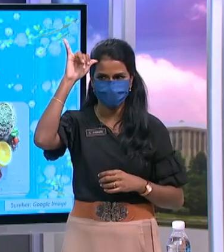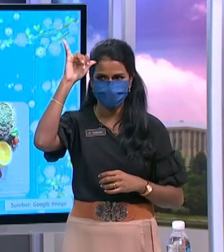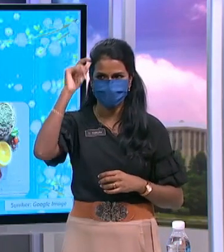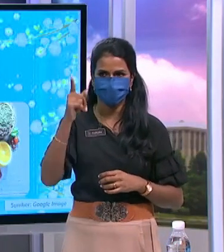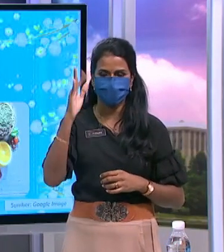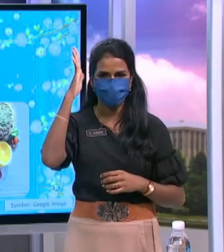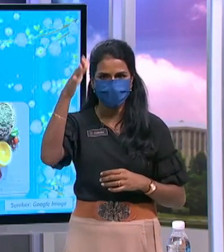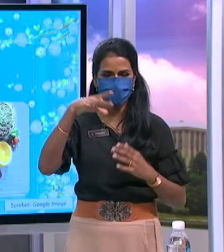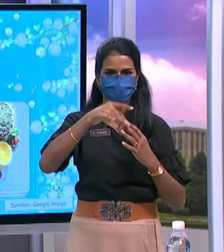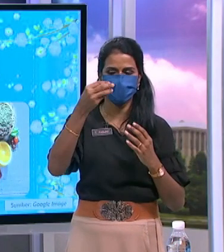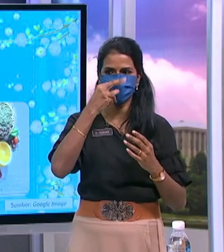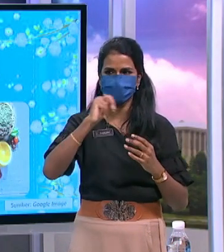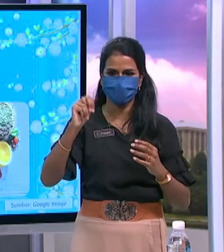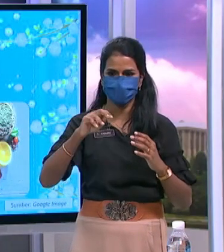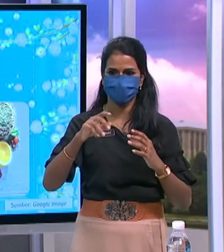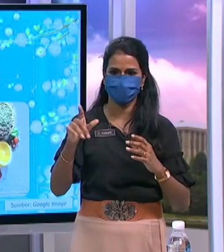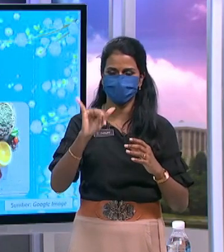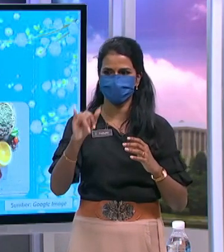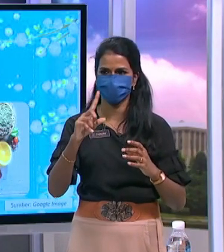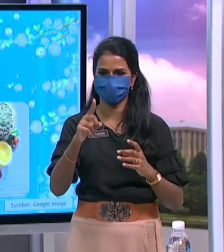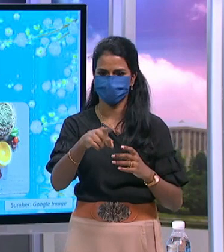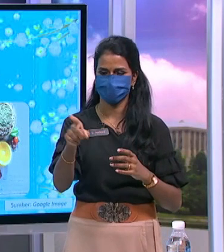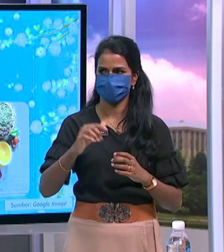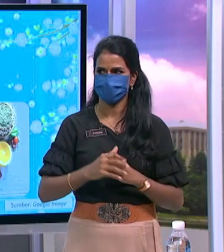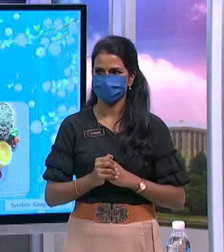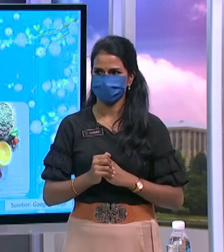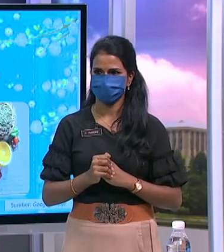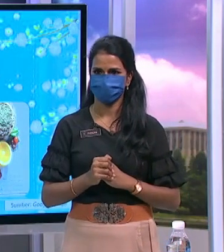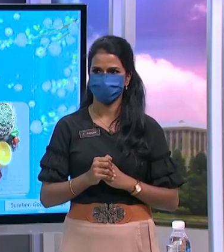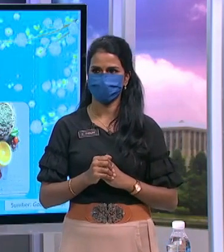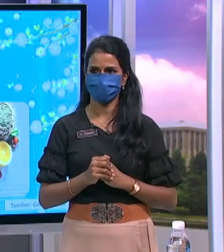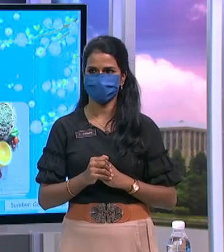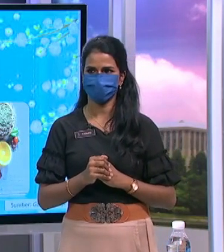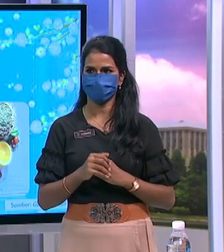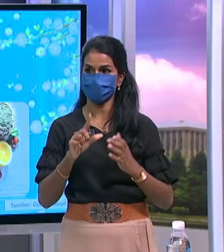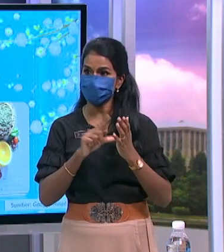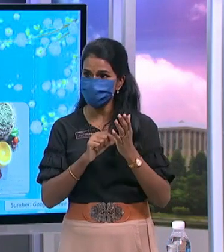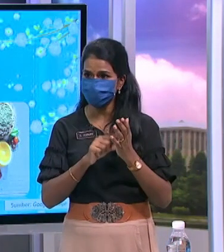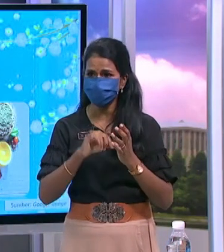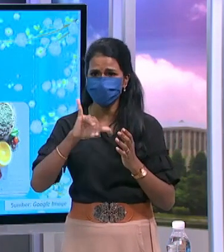Yogesh, kamu akan pilih makanan yang mana satu? Mereka boleh nampak tak? Ayam juga.